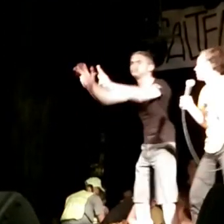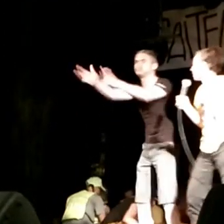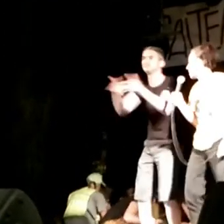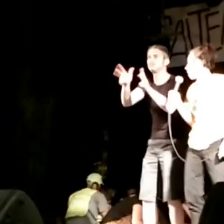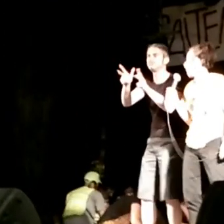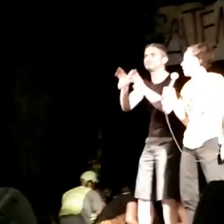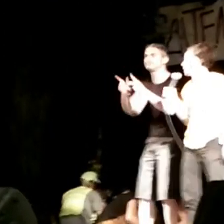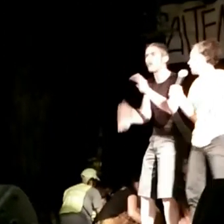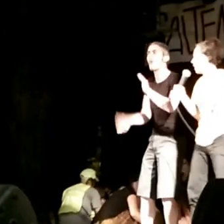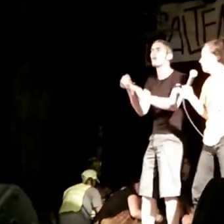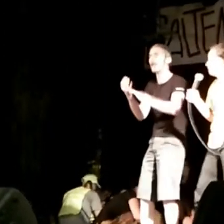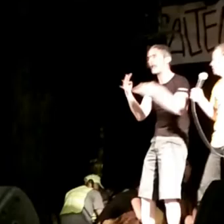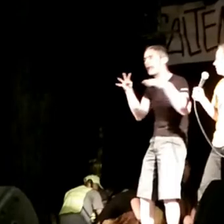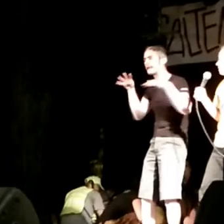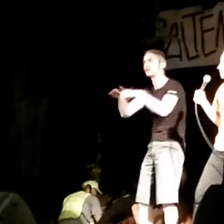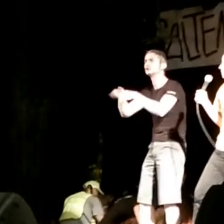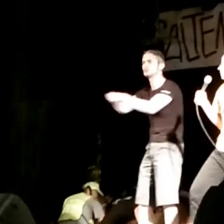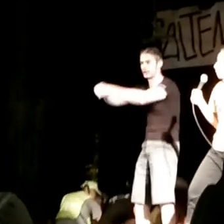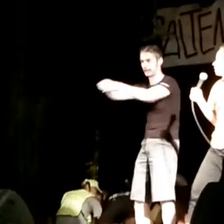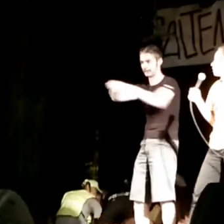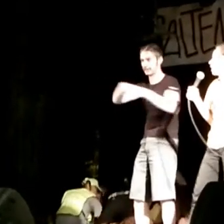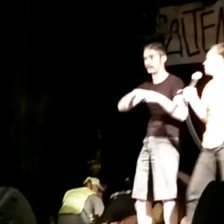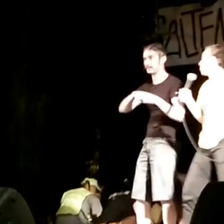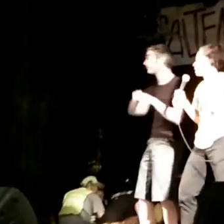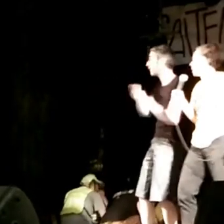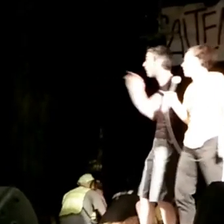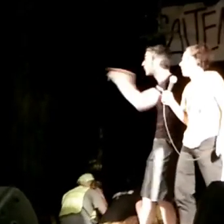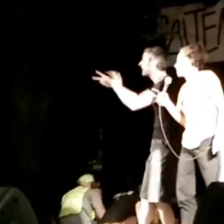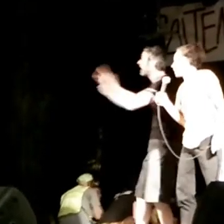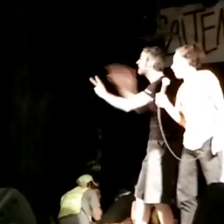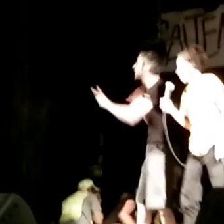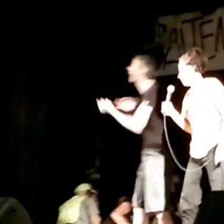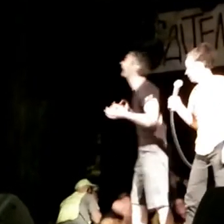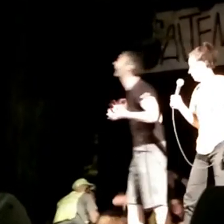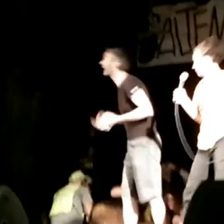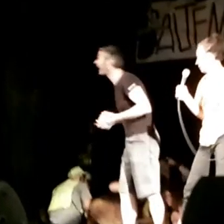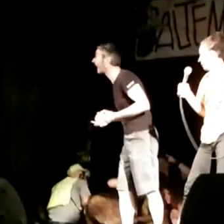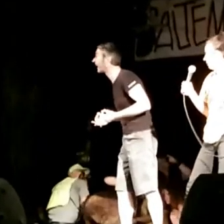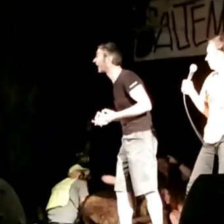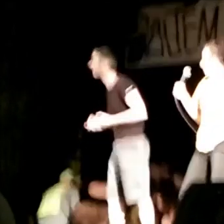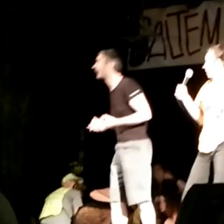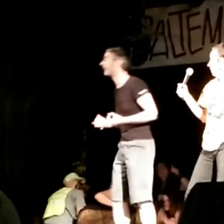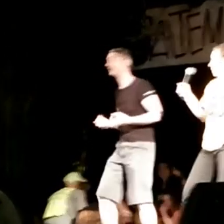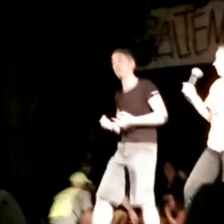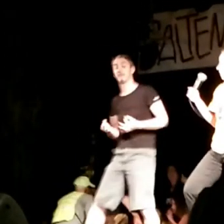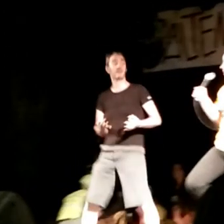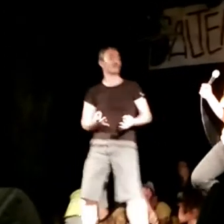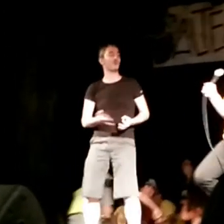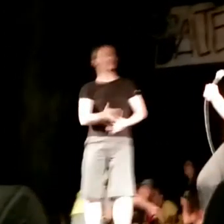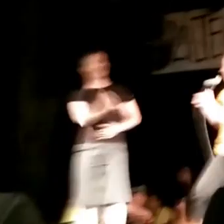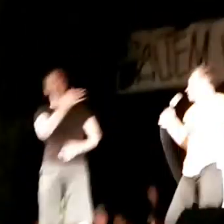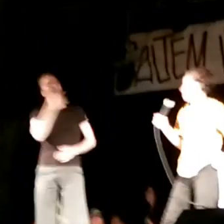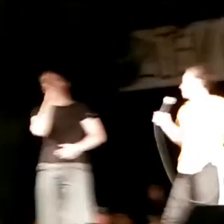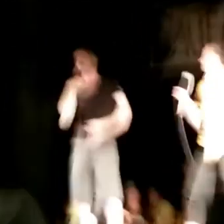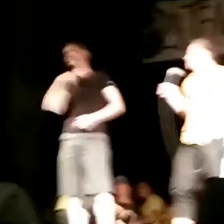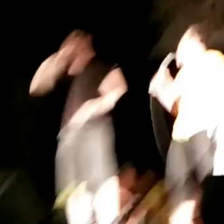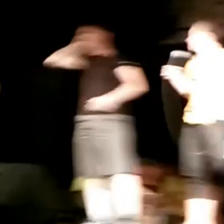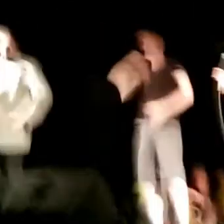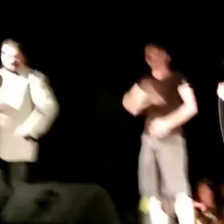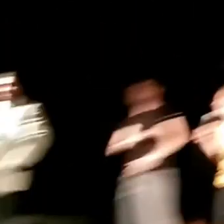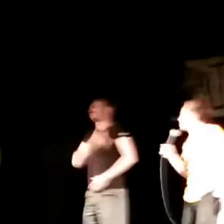construint xarxes de solidaritat, la vostra resposta quina està? Home, jo sóc un entusiasta,